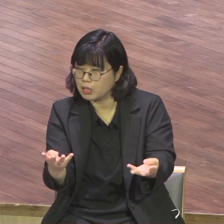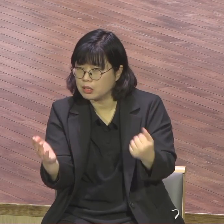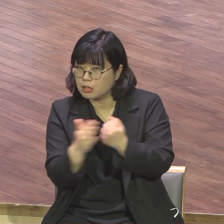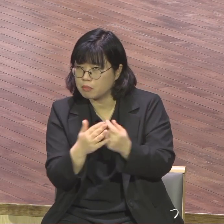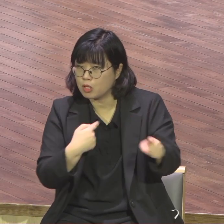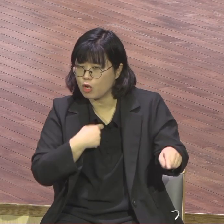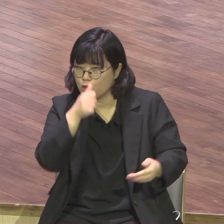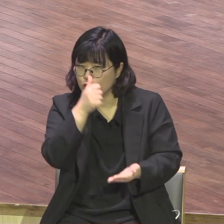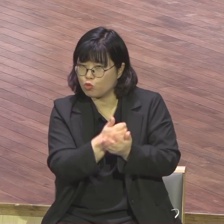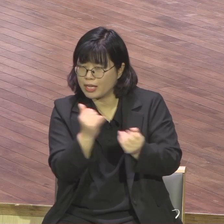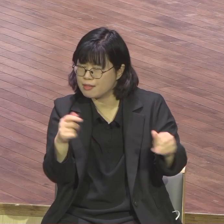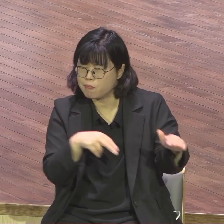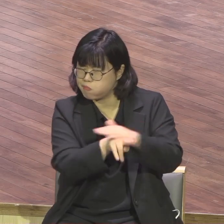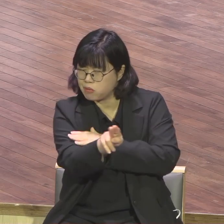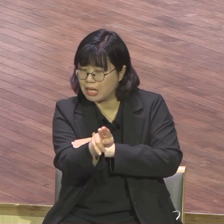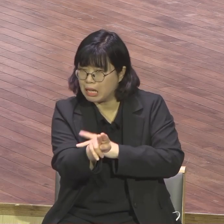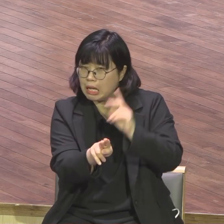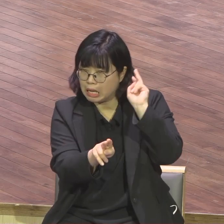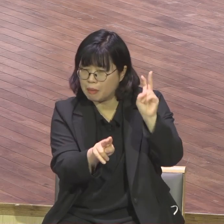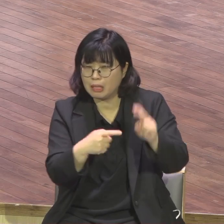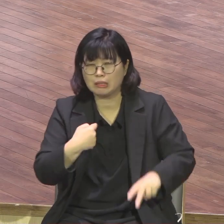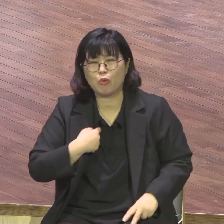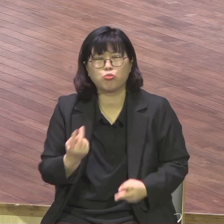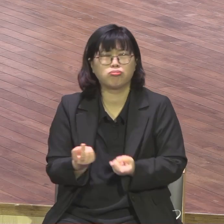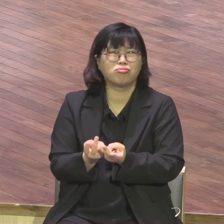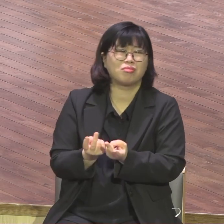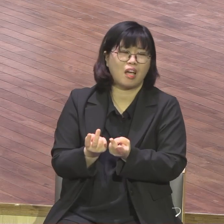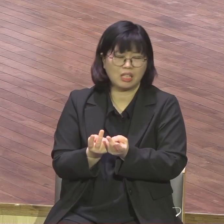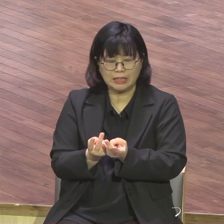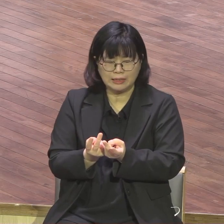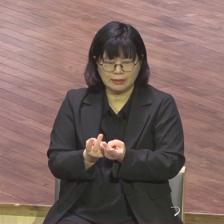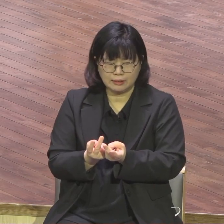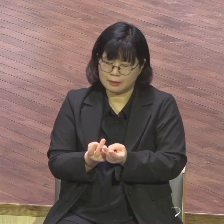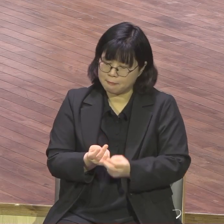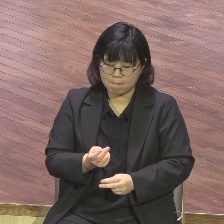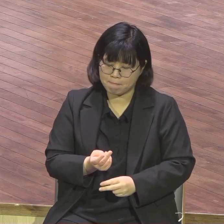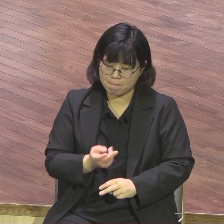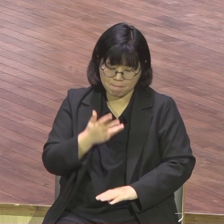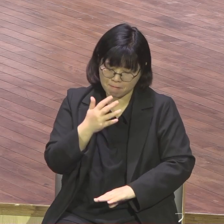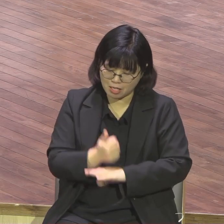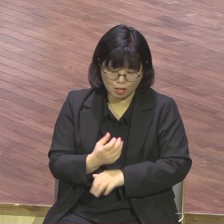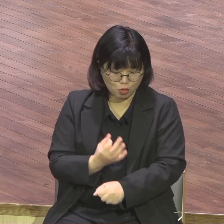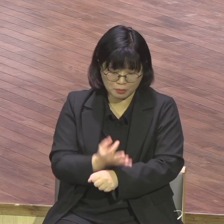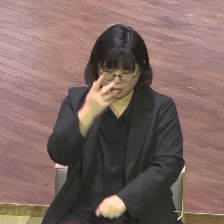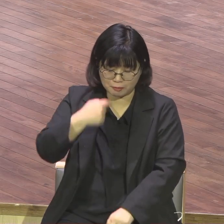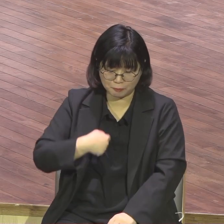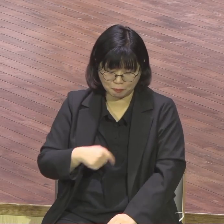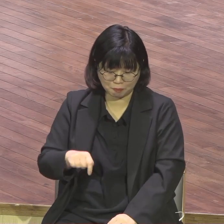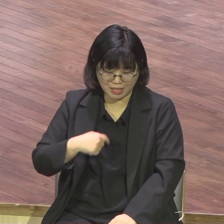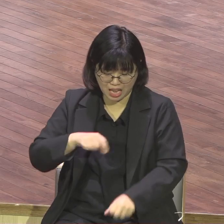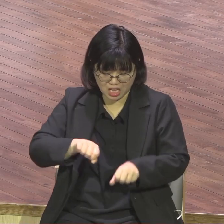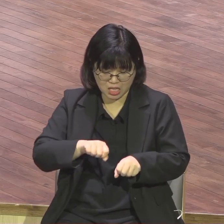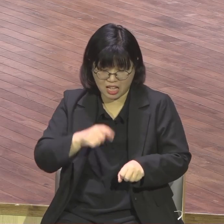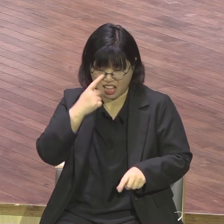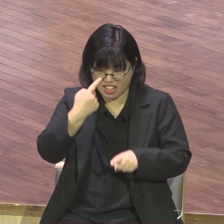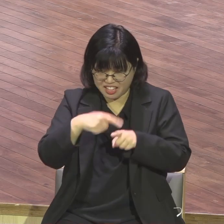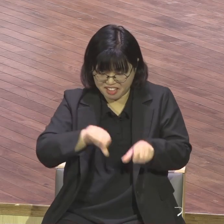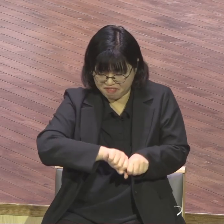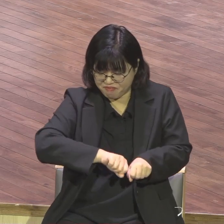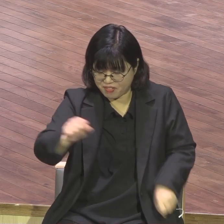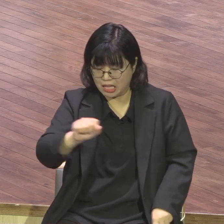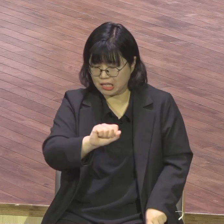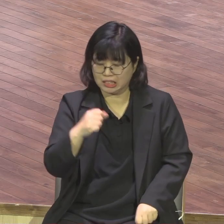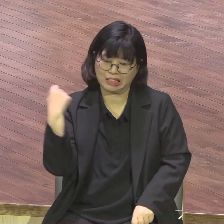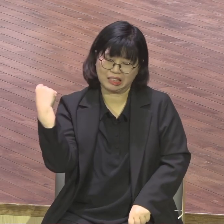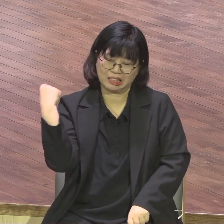당시에 죄수들 다 놓치면 간수는 사형이요. 그래서 자기가 자기를 하려고 칼로 들고 자기 목을 찌를 죽으려